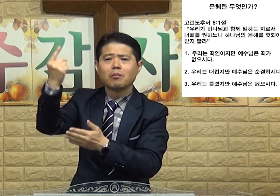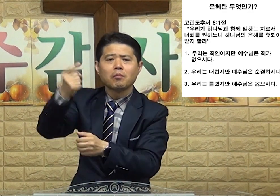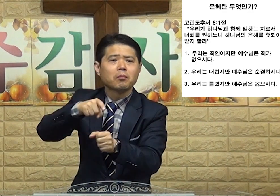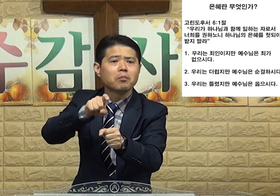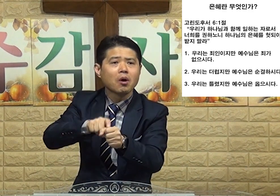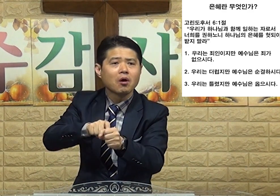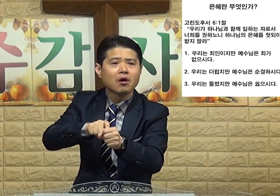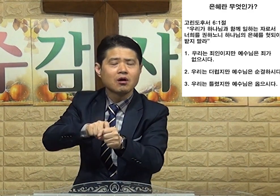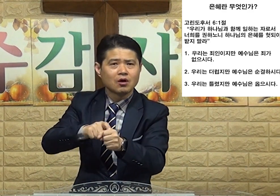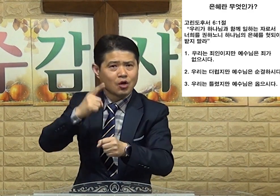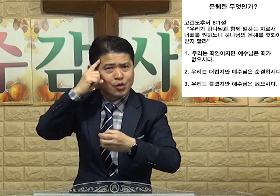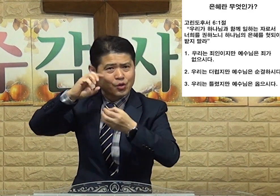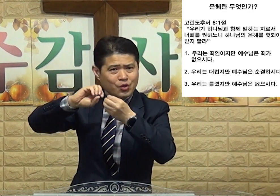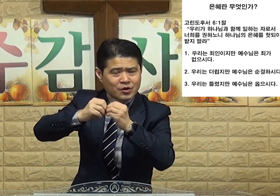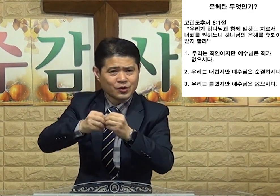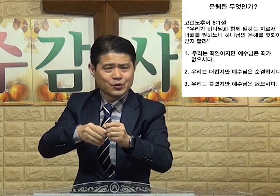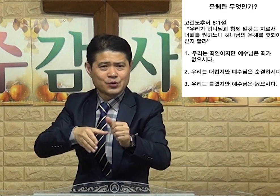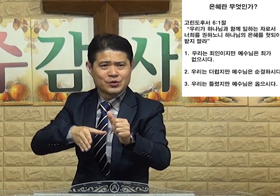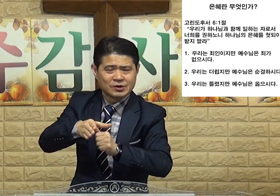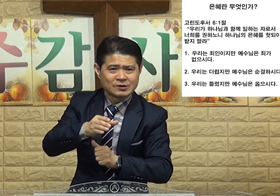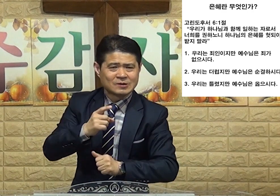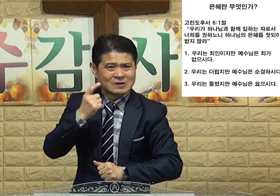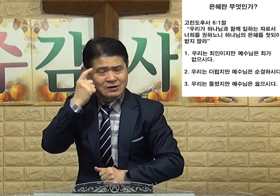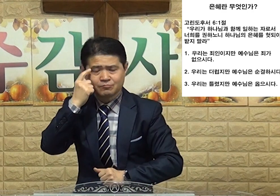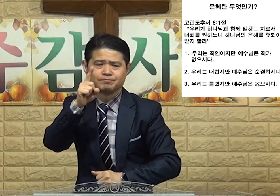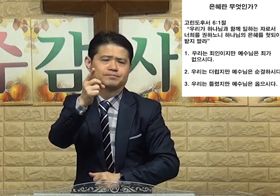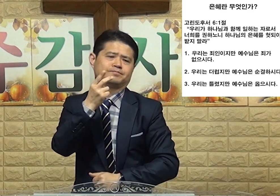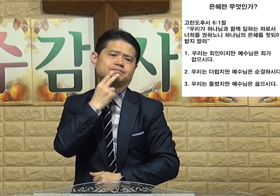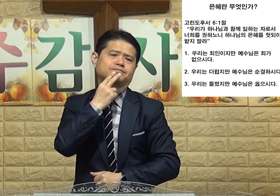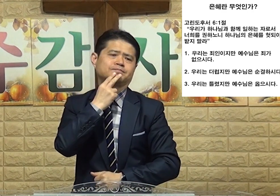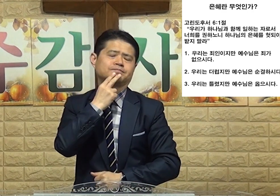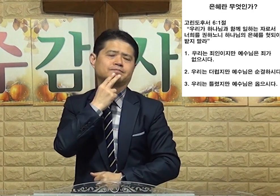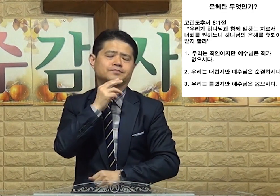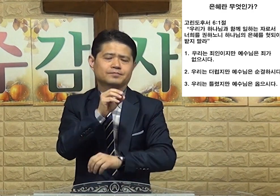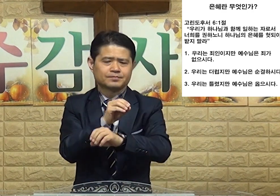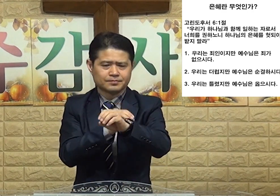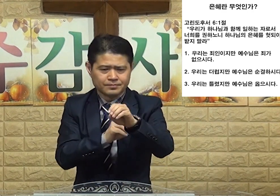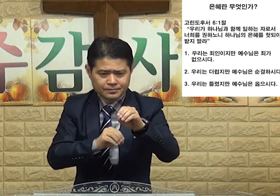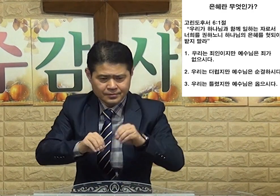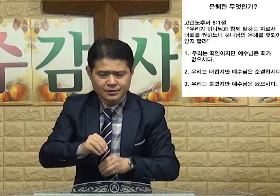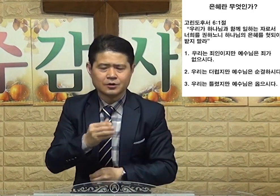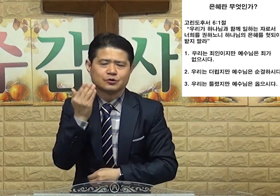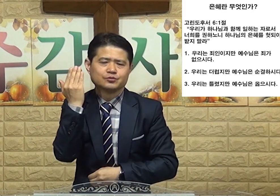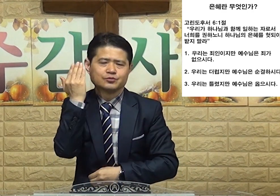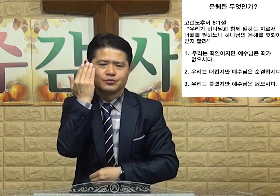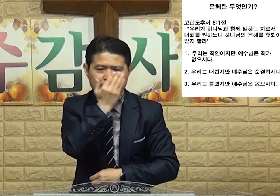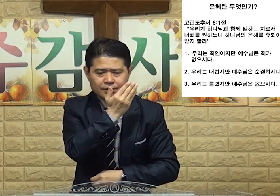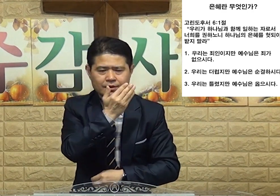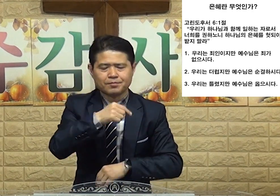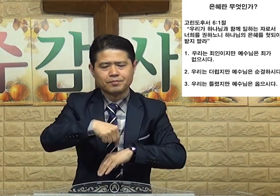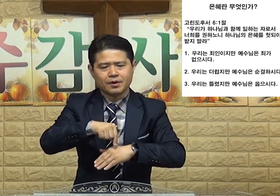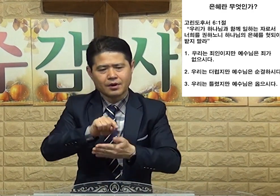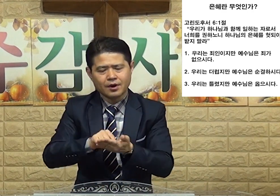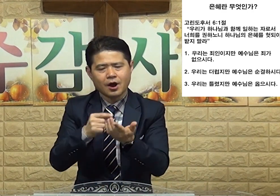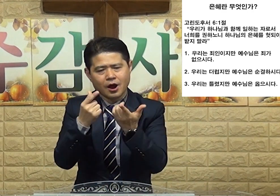순결하십니다. 예수님이 이 세상에 오신 것은 우리에게 심판을 내리시는 것이 아니라 오히려